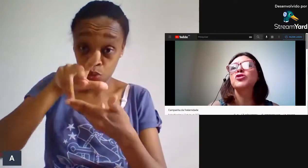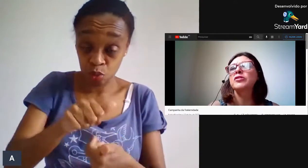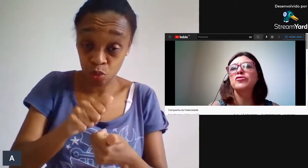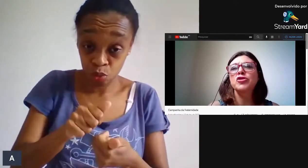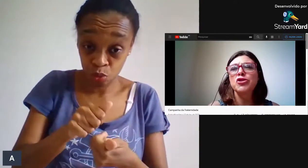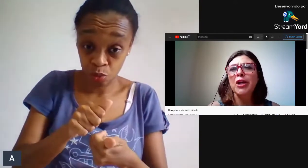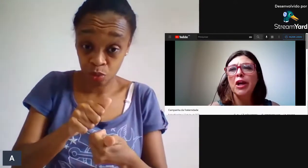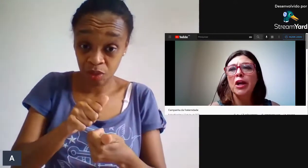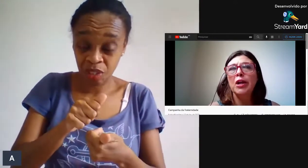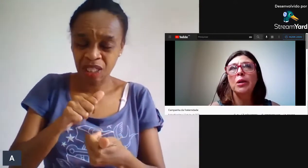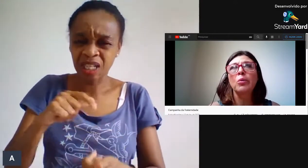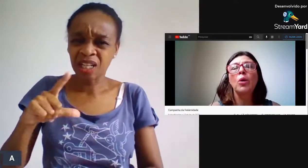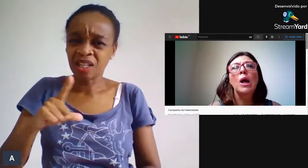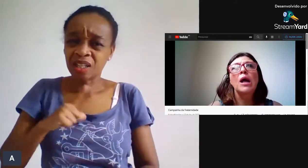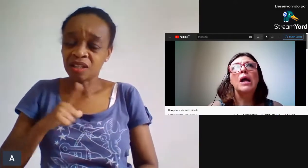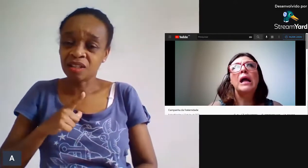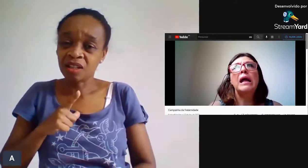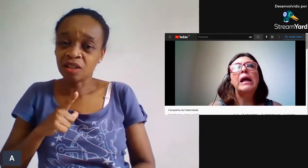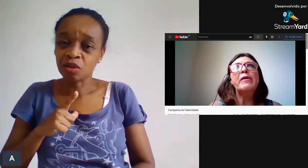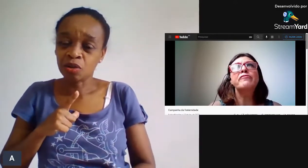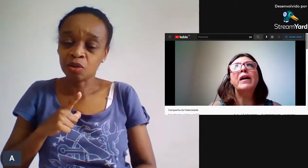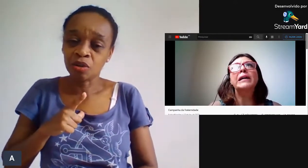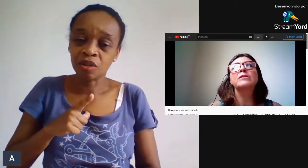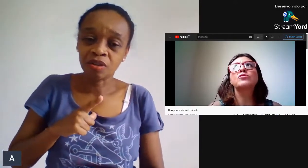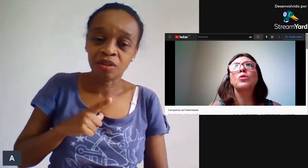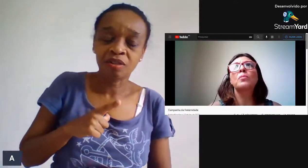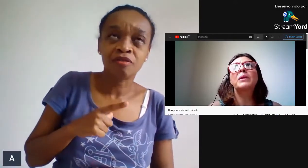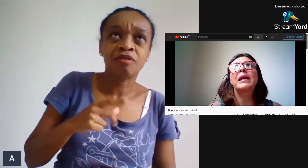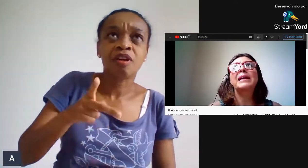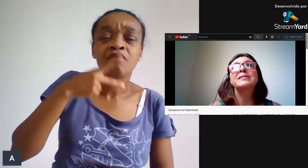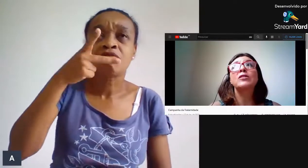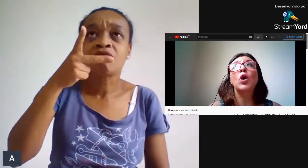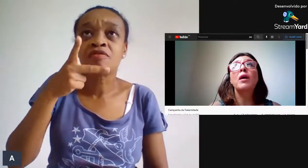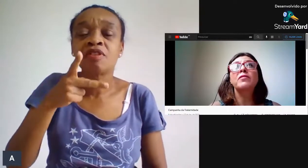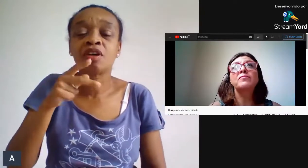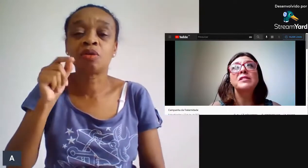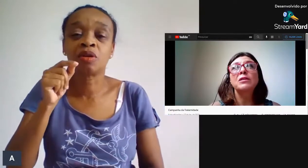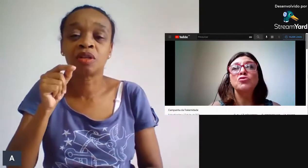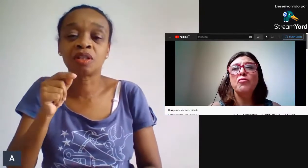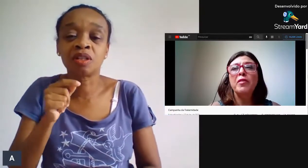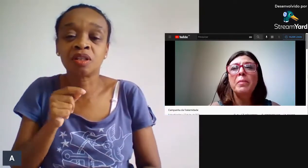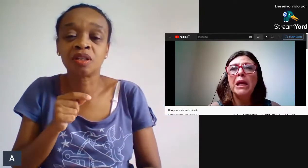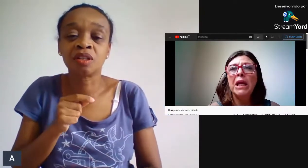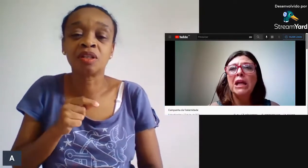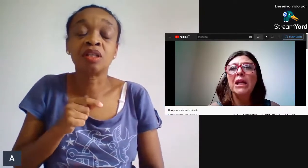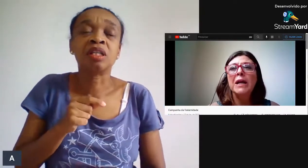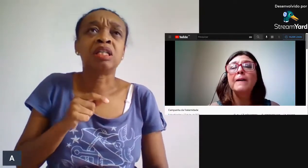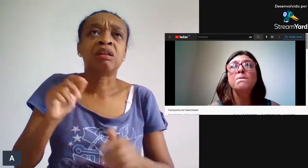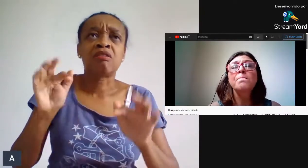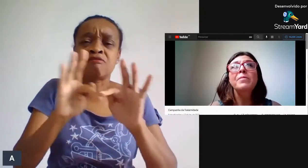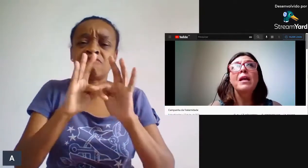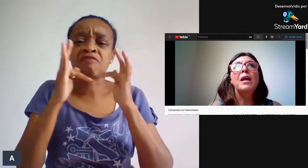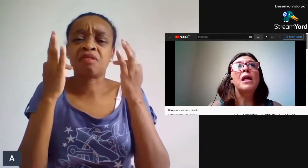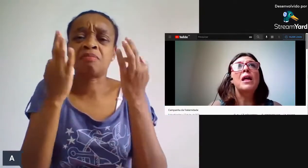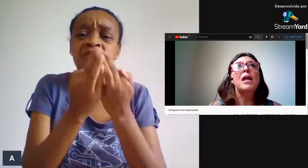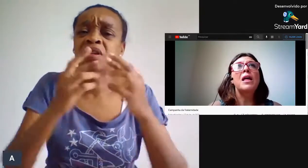sobre ideologias de gênero, fala sobre essa nova visão de